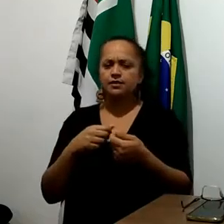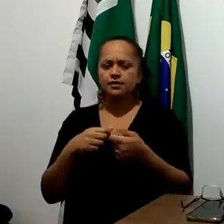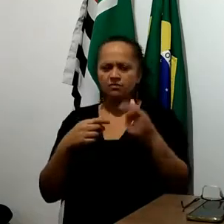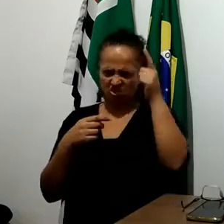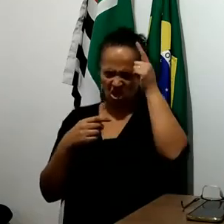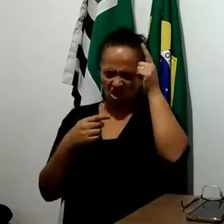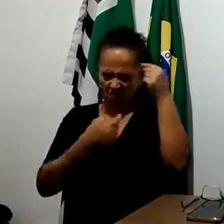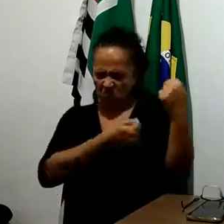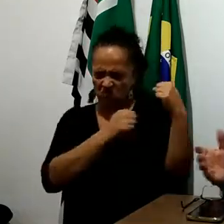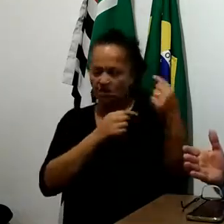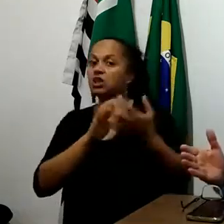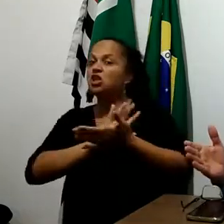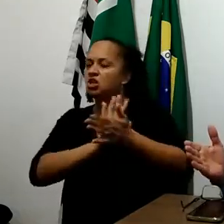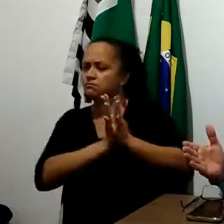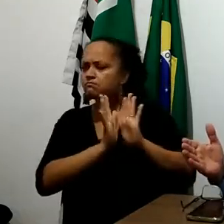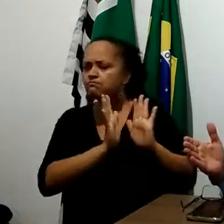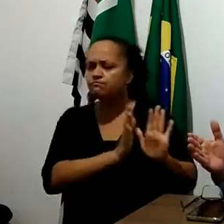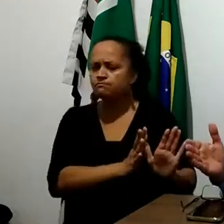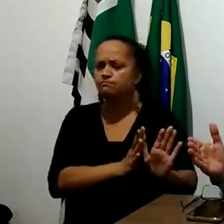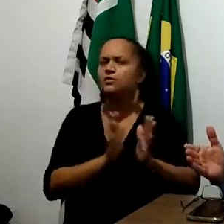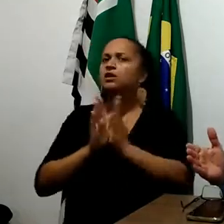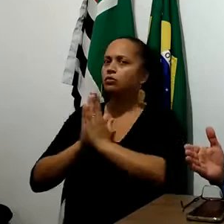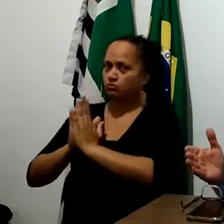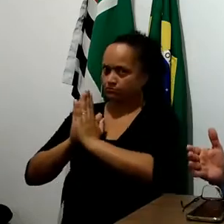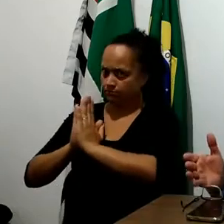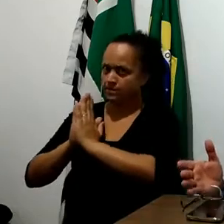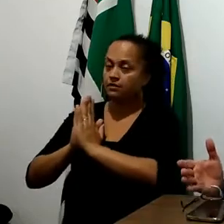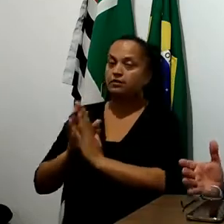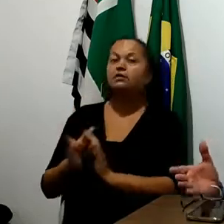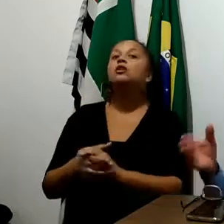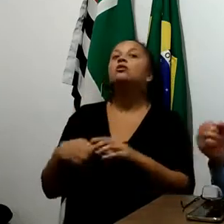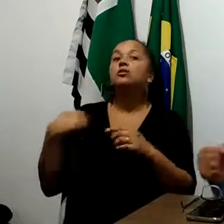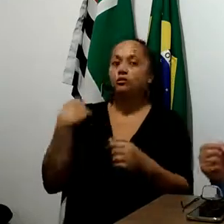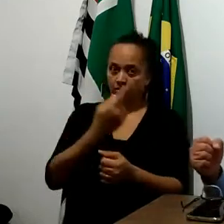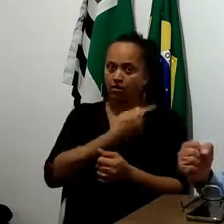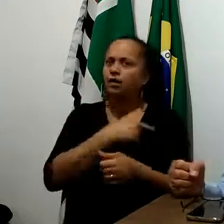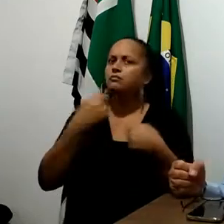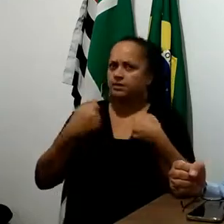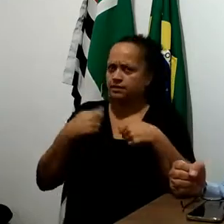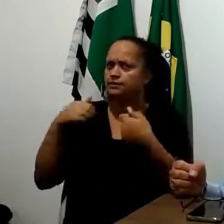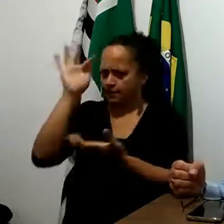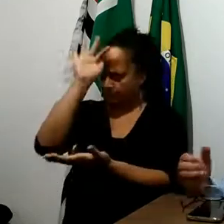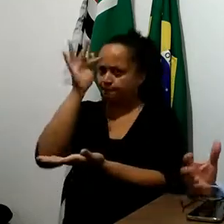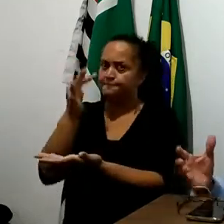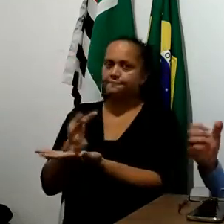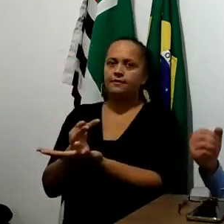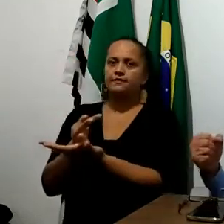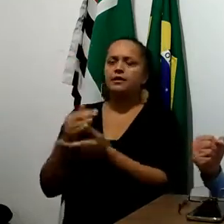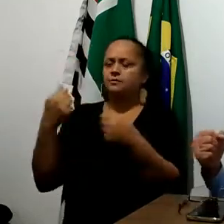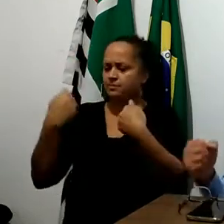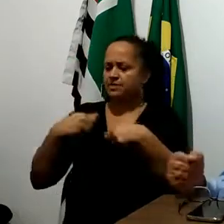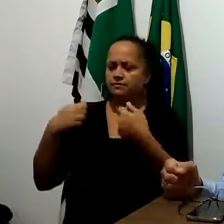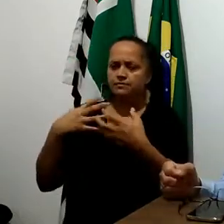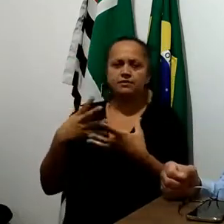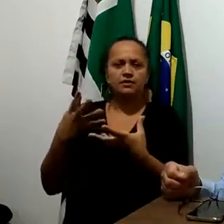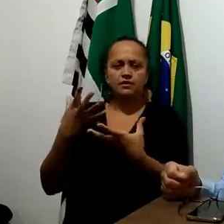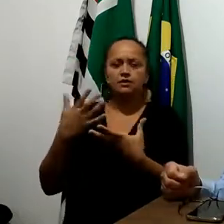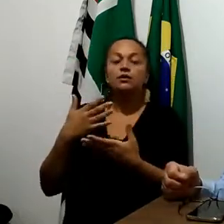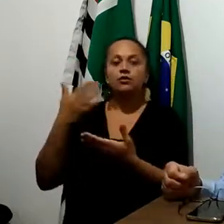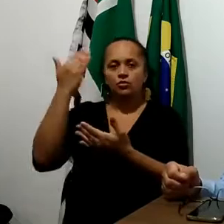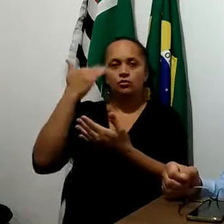firme na fé, mas para que a gente resista firme na fé, nós temos que estar cheio dessa fé. Nós precisamos estar revestidos dessa